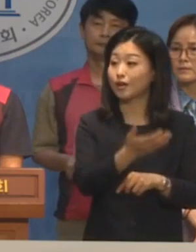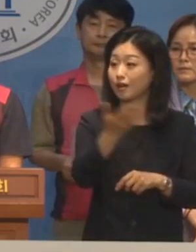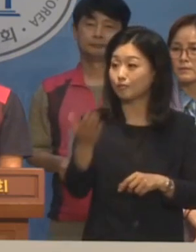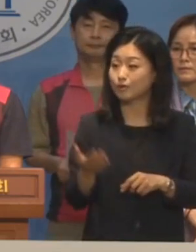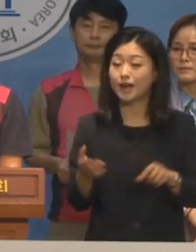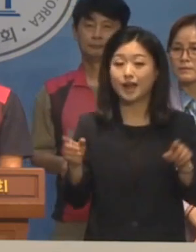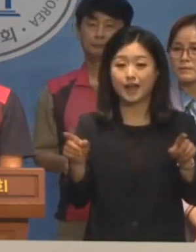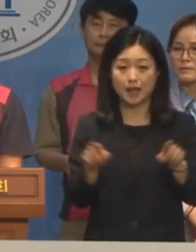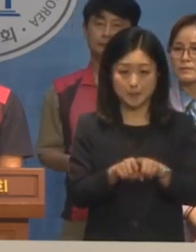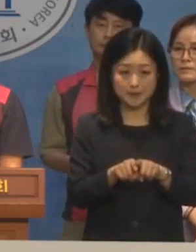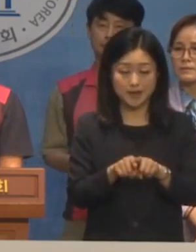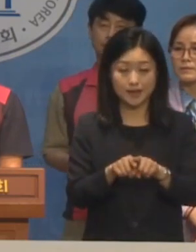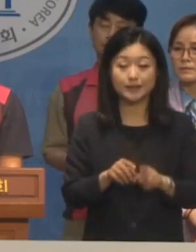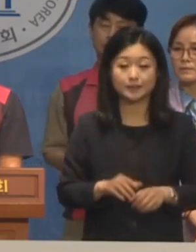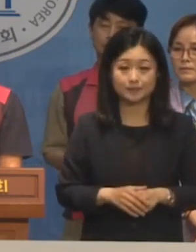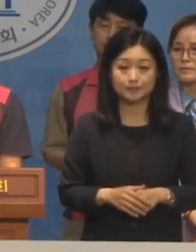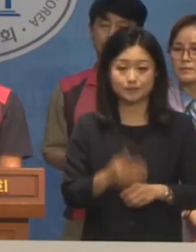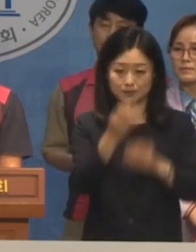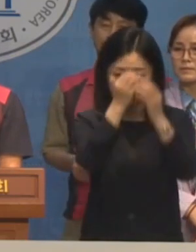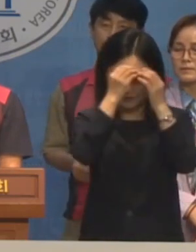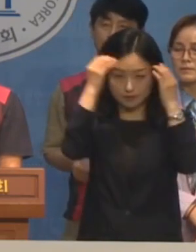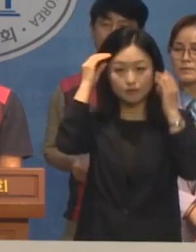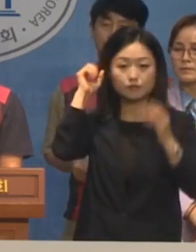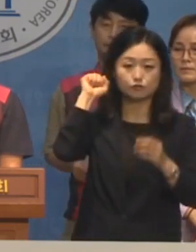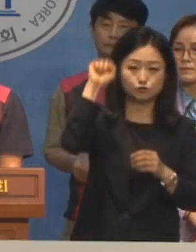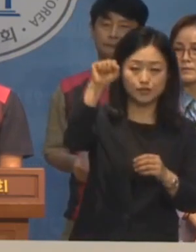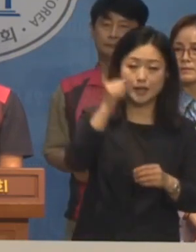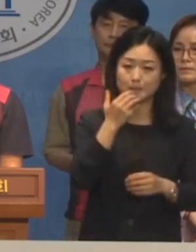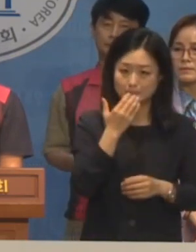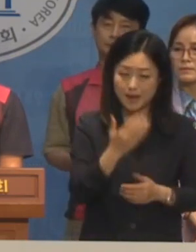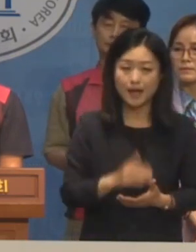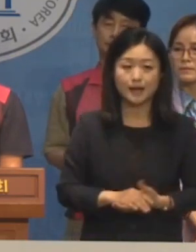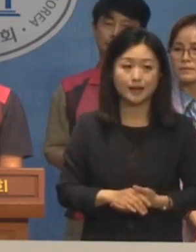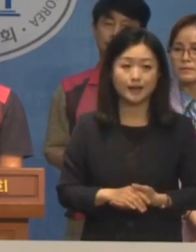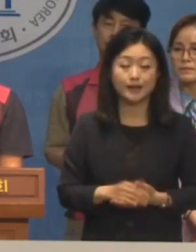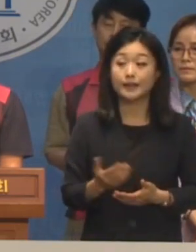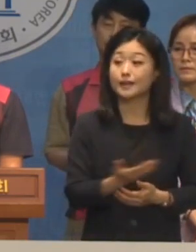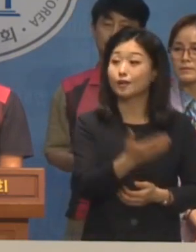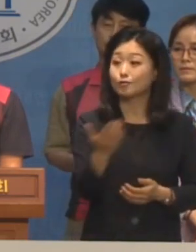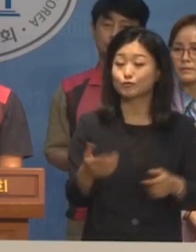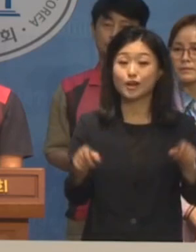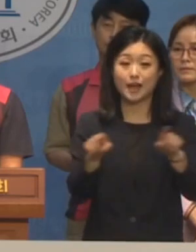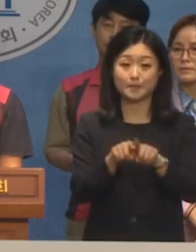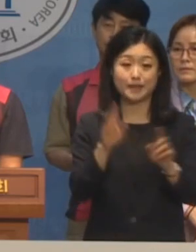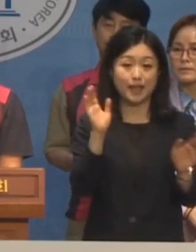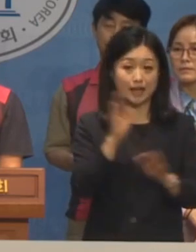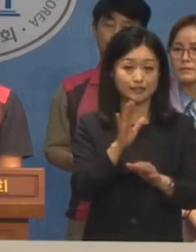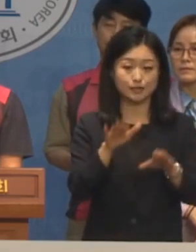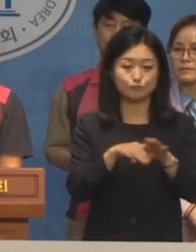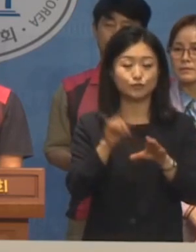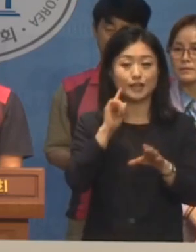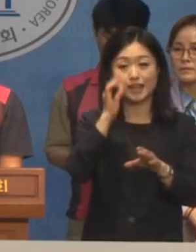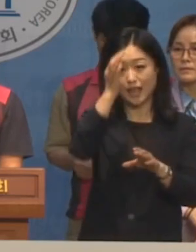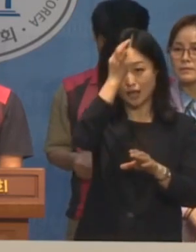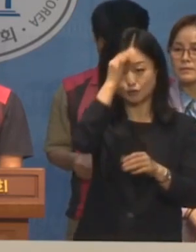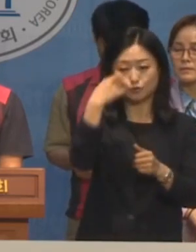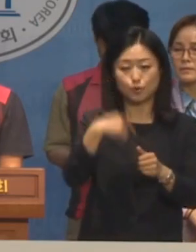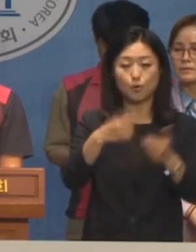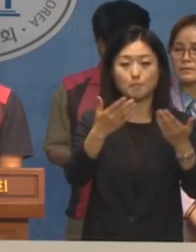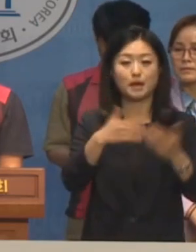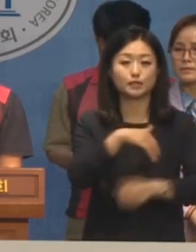함께 모든 수단을 동원해서 투쟁할 것입니다. 뜻있는 모든 분들과 함께 학생들의 문화예술 교육 받을